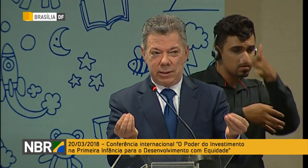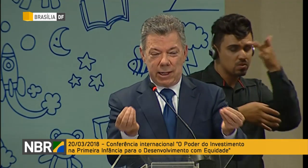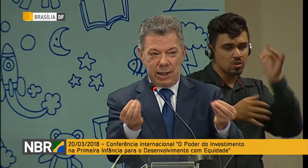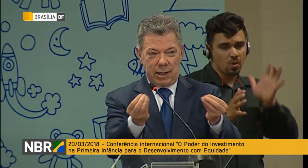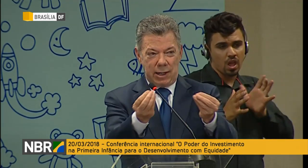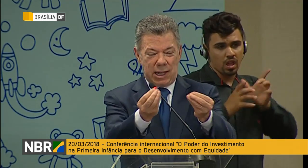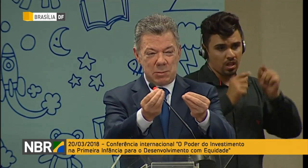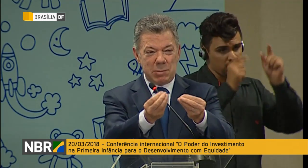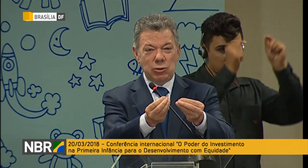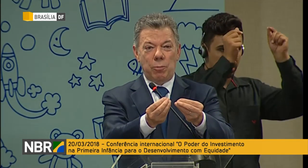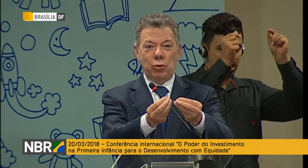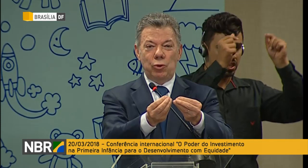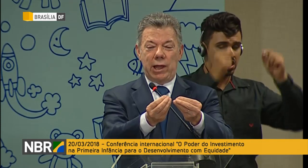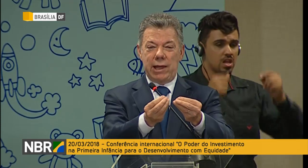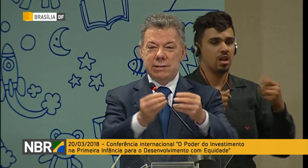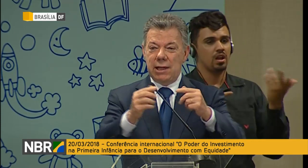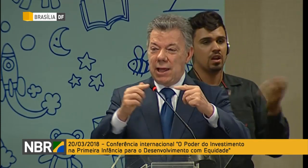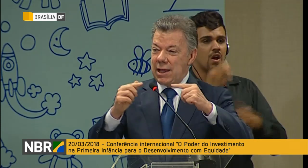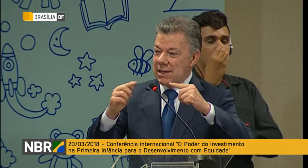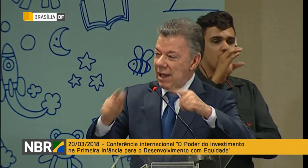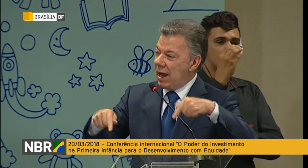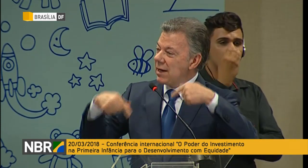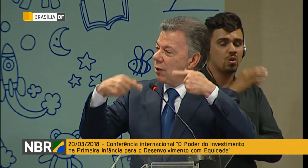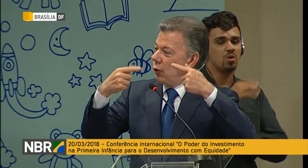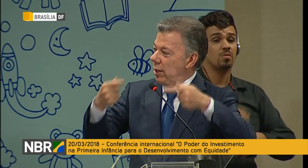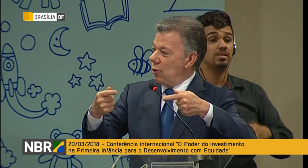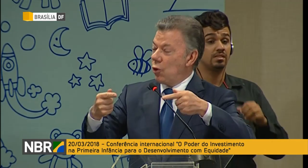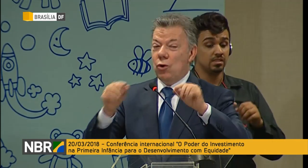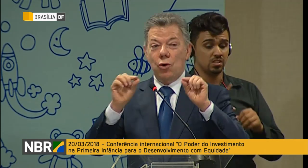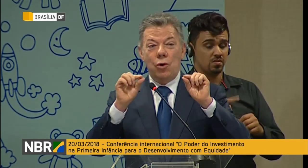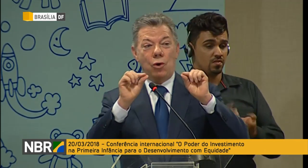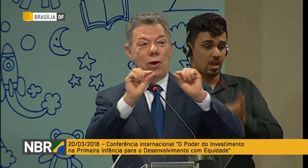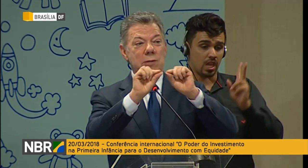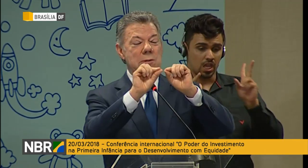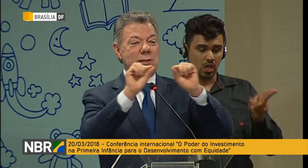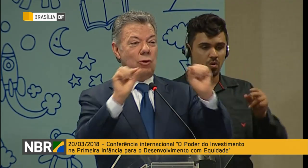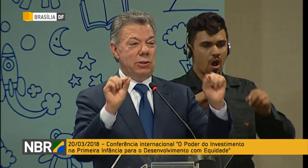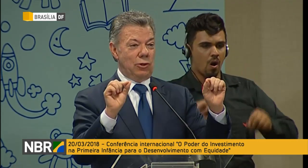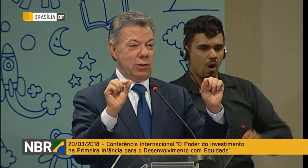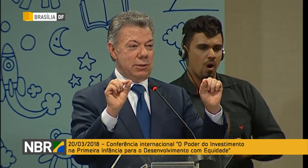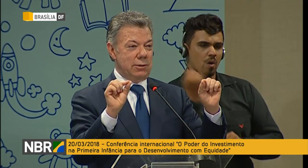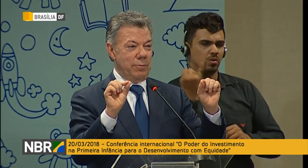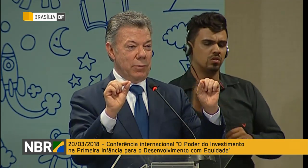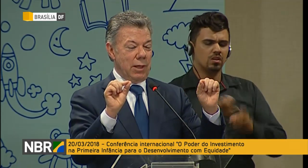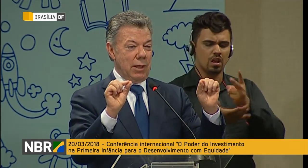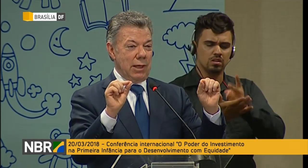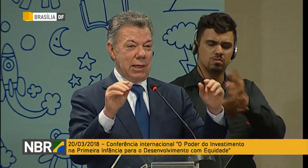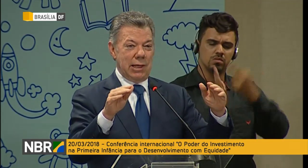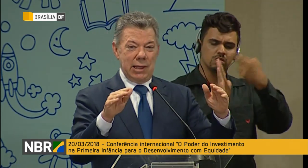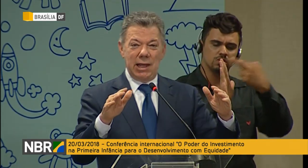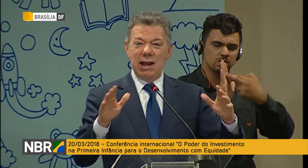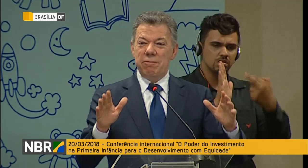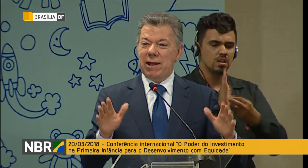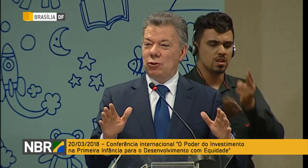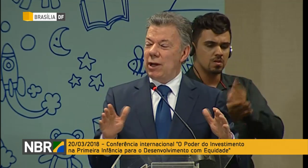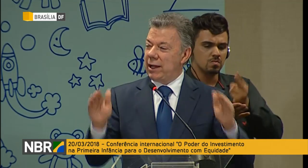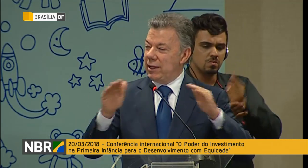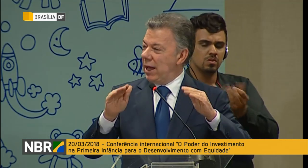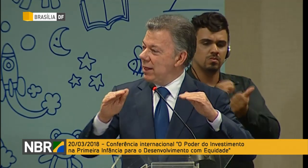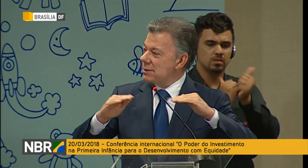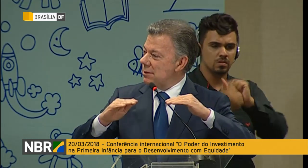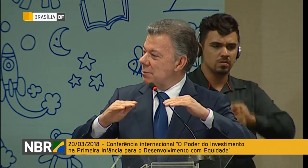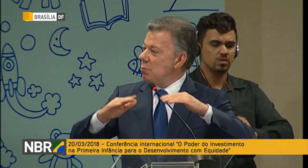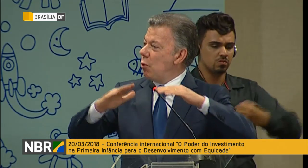Bogotá, e se tem as mesmas oportunidades, eles chegam ao colégio com as mesmas condições